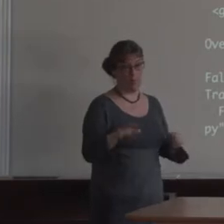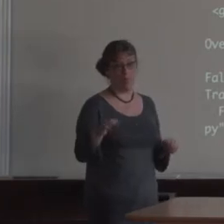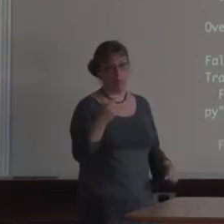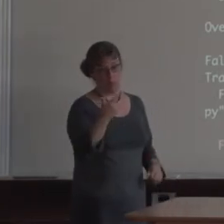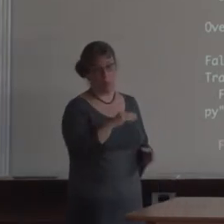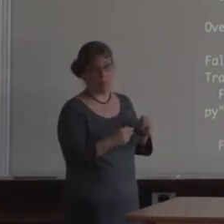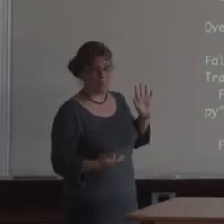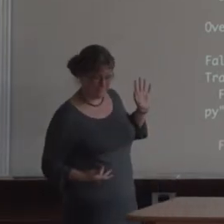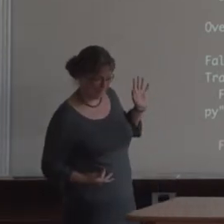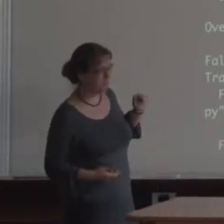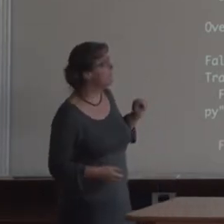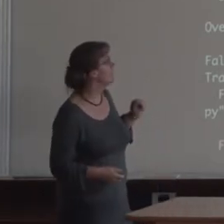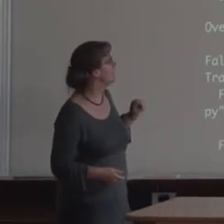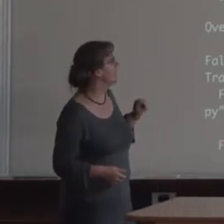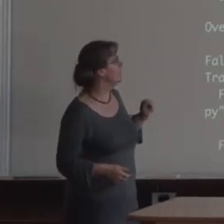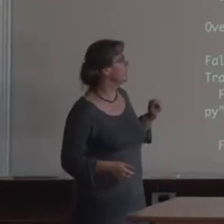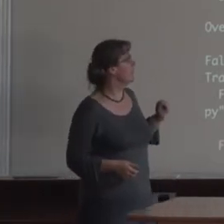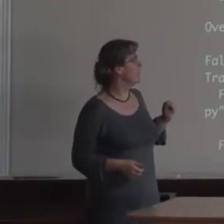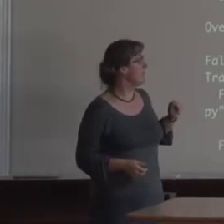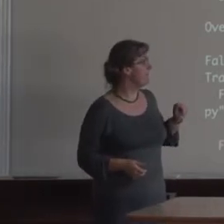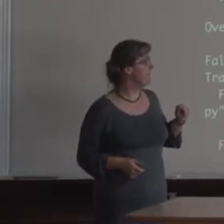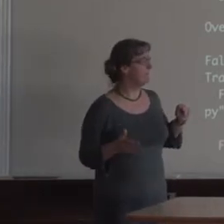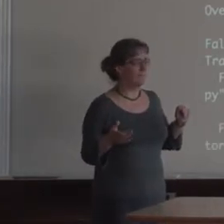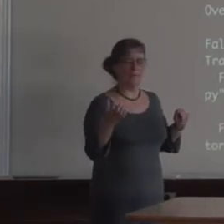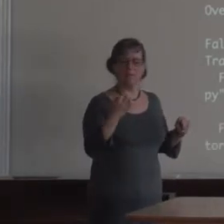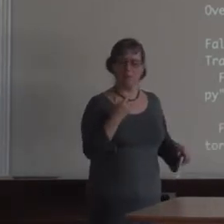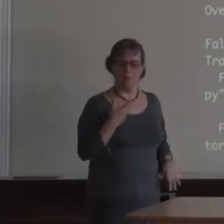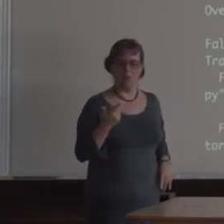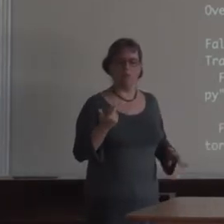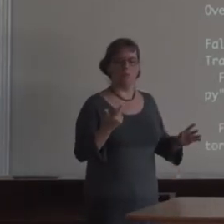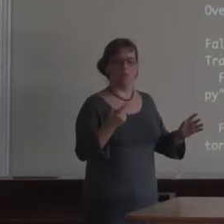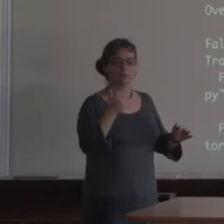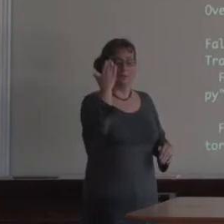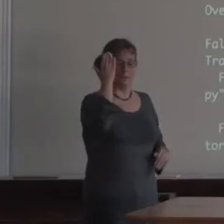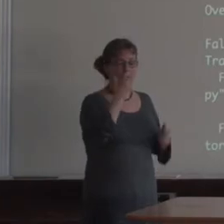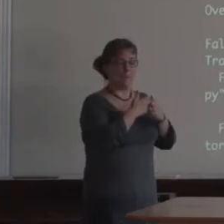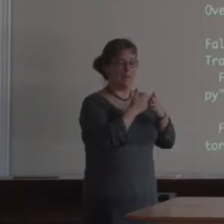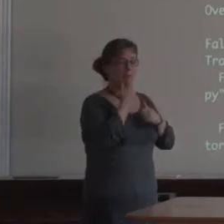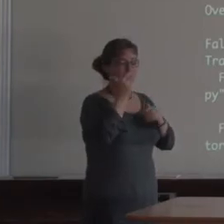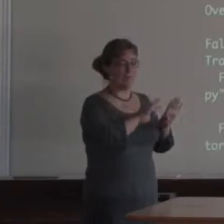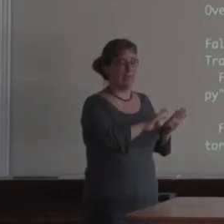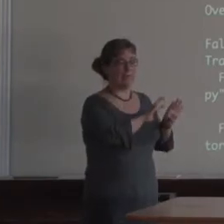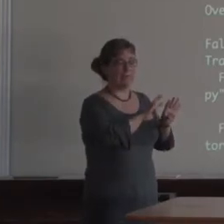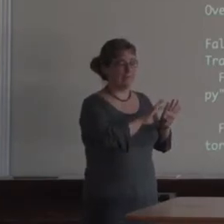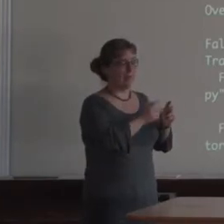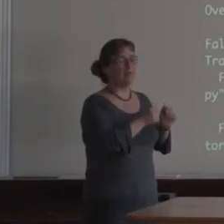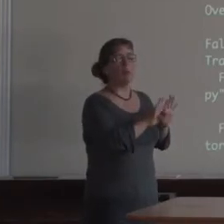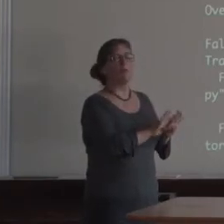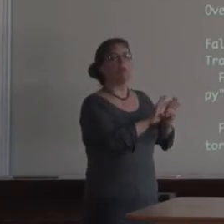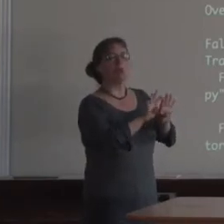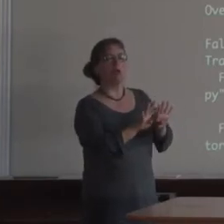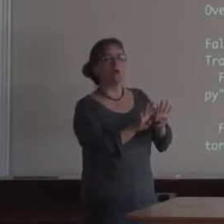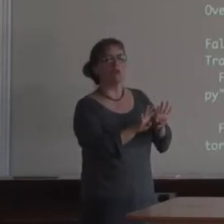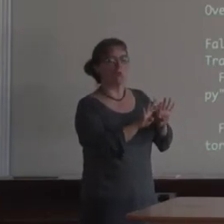dedans. Donc si le décalage est un nombre très grand, je vais me retrouver